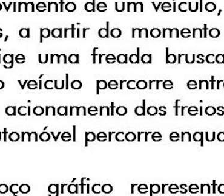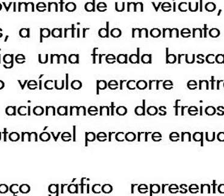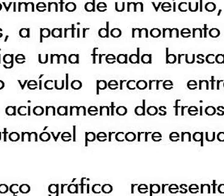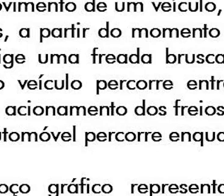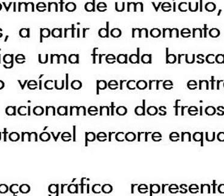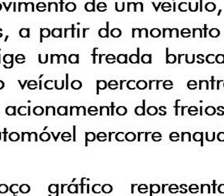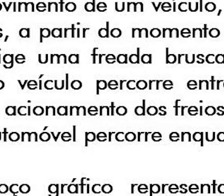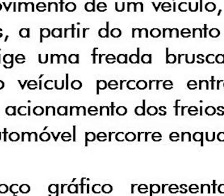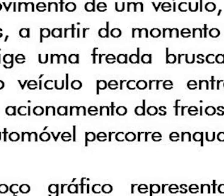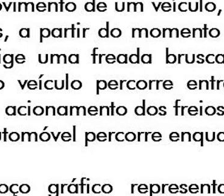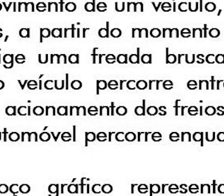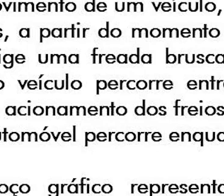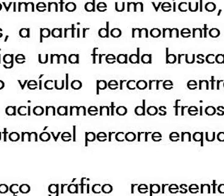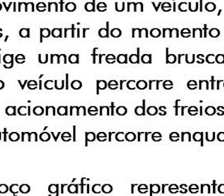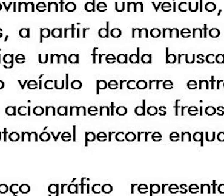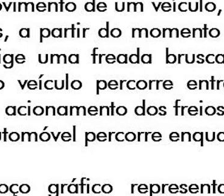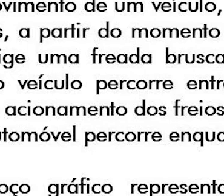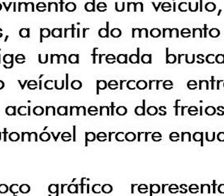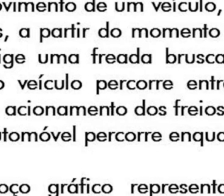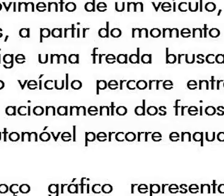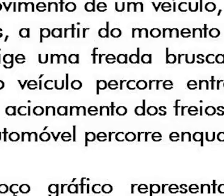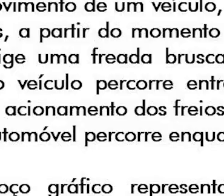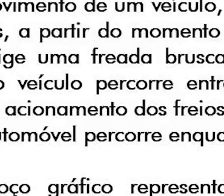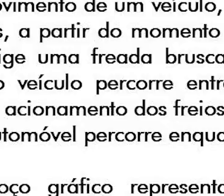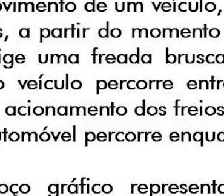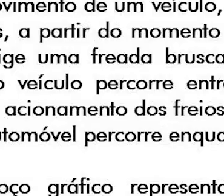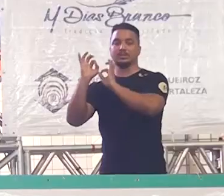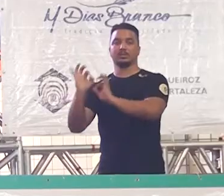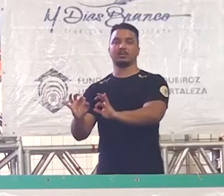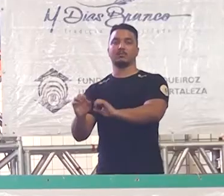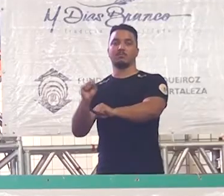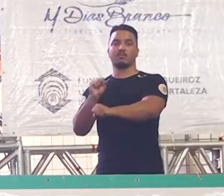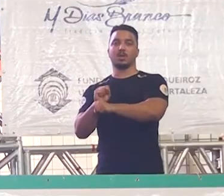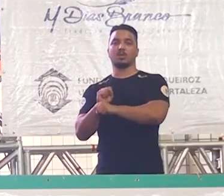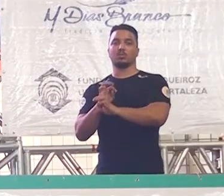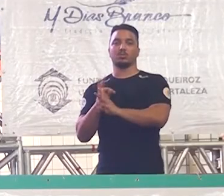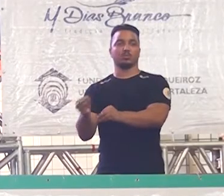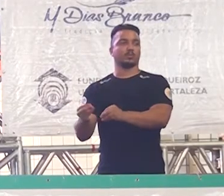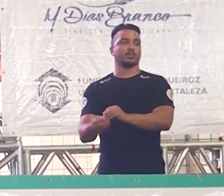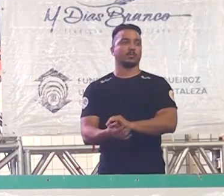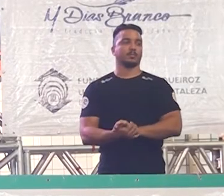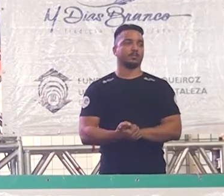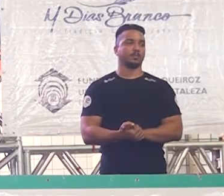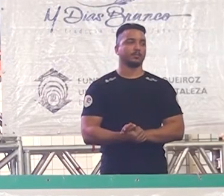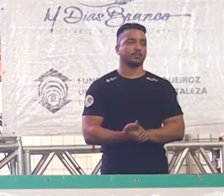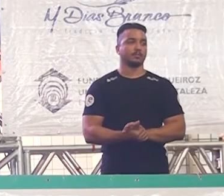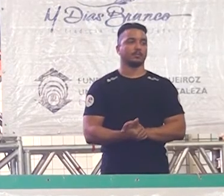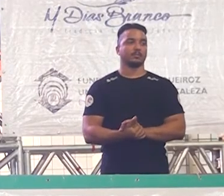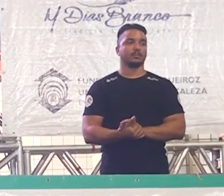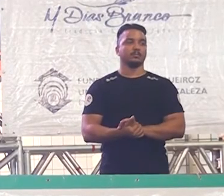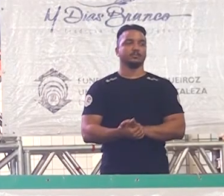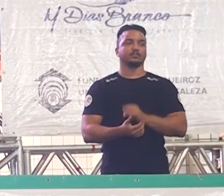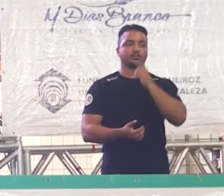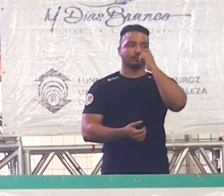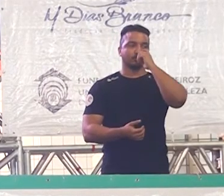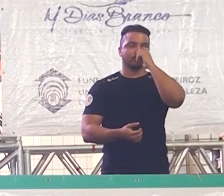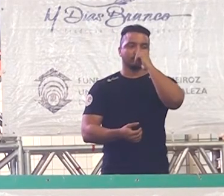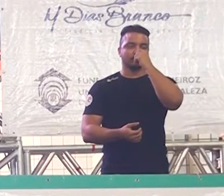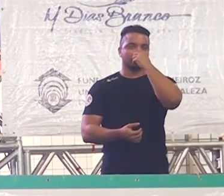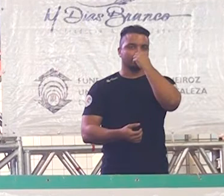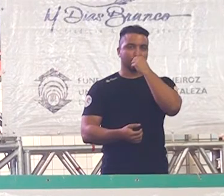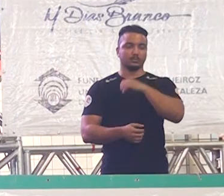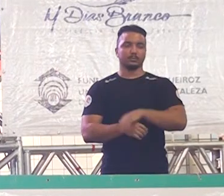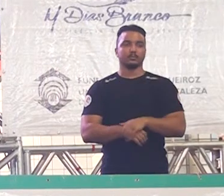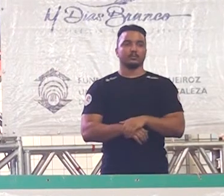relação à distância percorrida até parar totalmente? Bora lá. Ele está dizendo que a gente